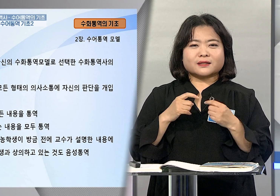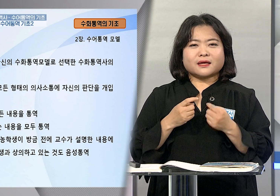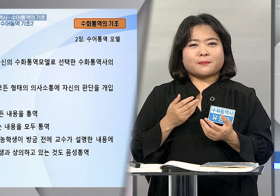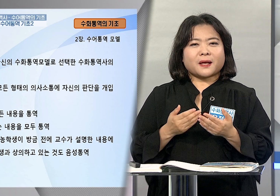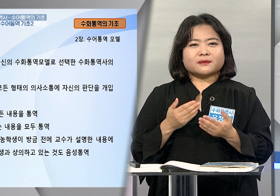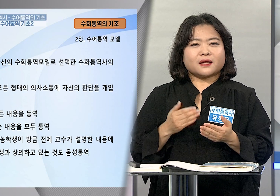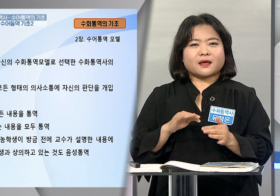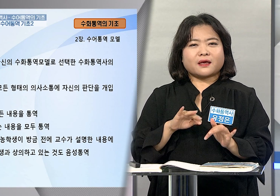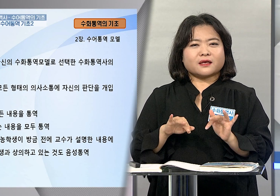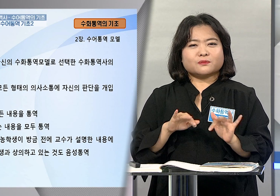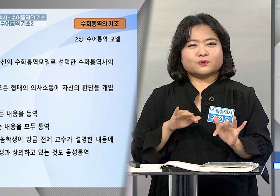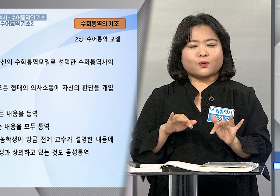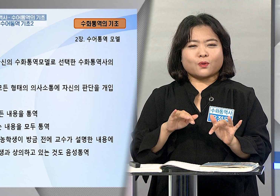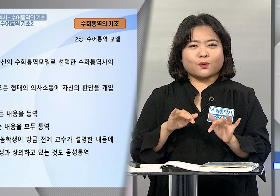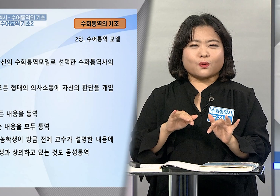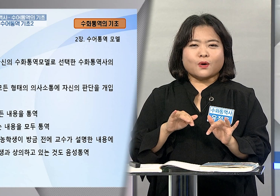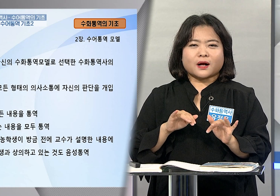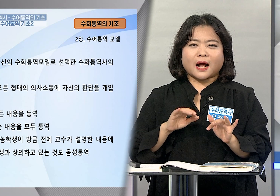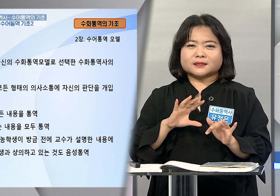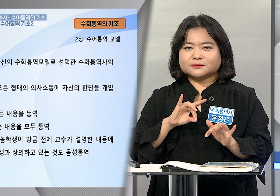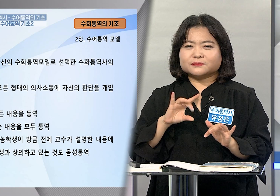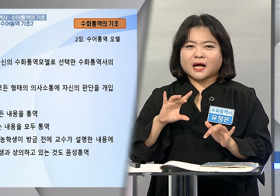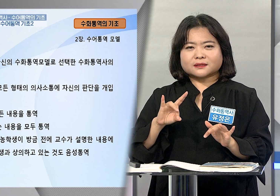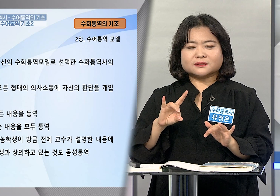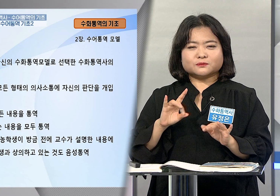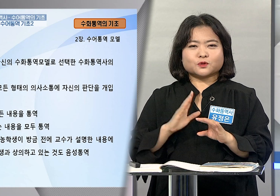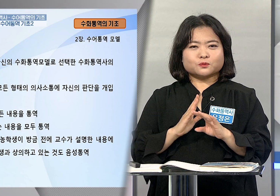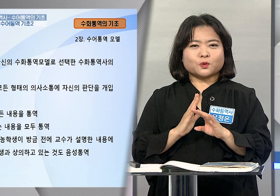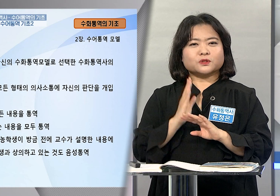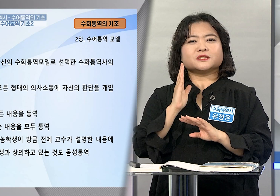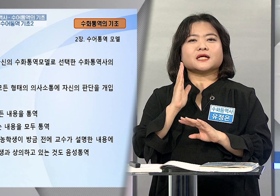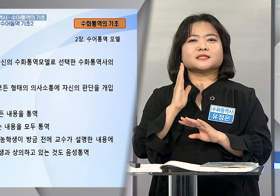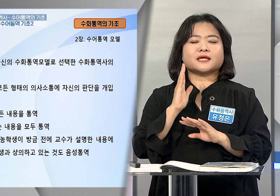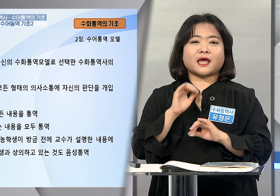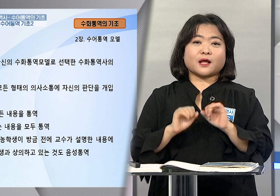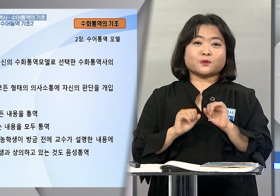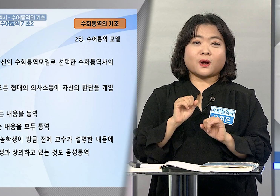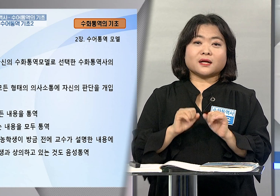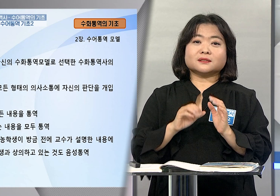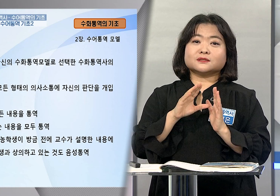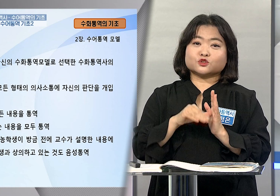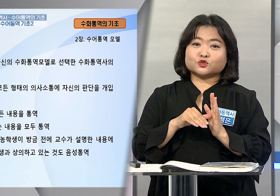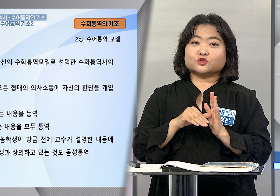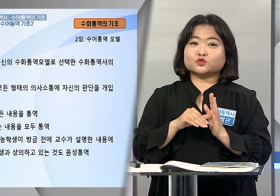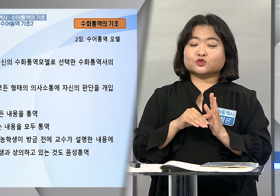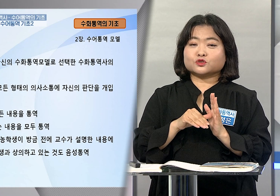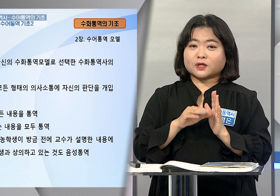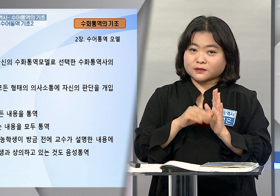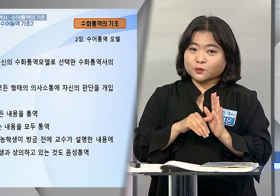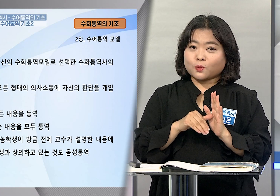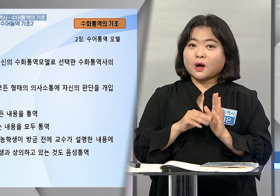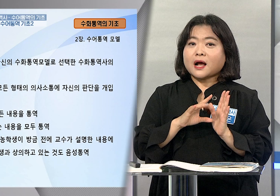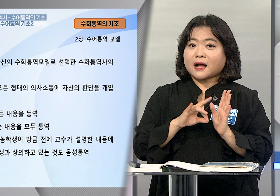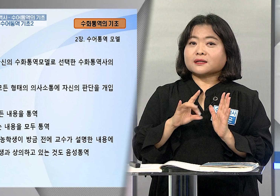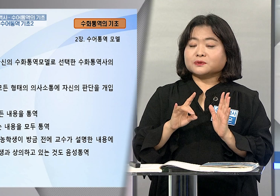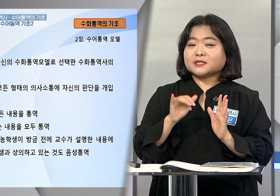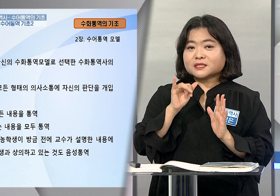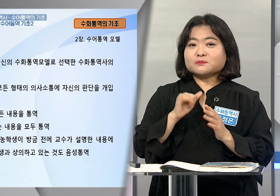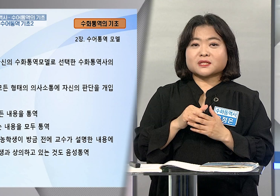개인의 판단의 개입으로 가끔 조금 도를 지나치게 행동할 때도 가끔씩 있습니다.